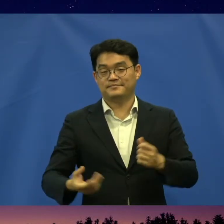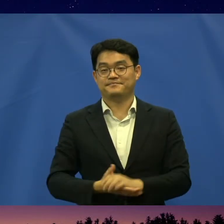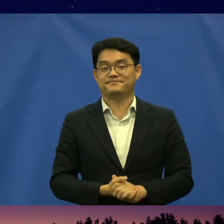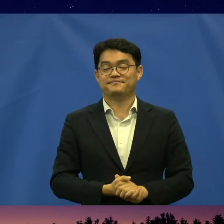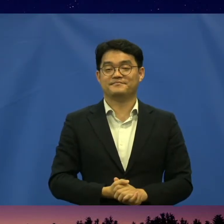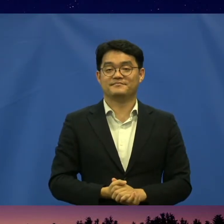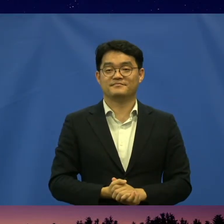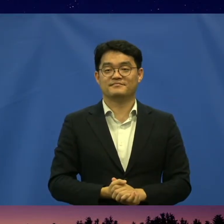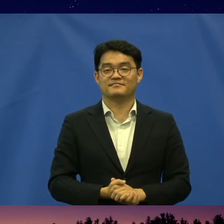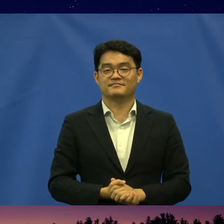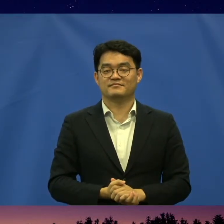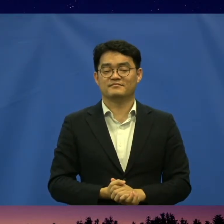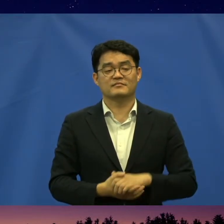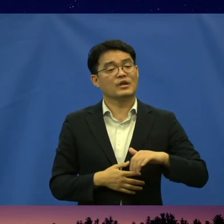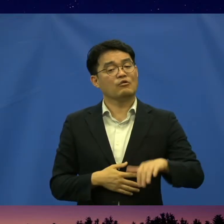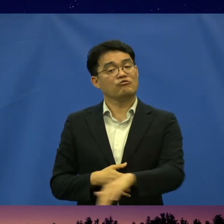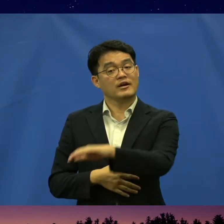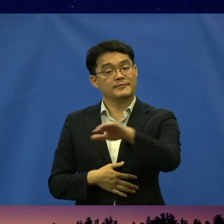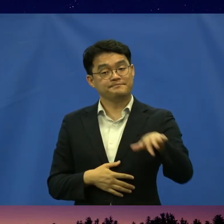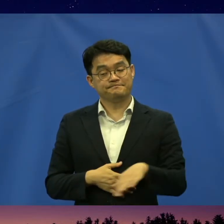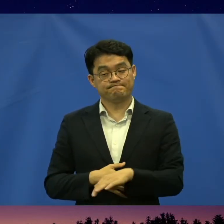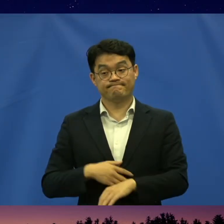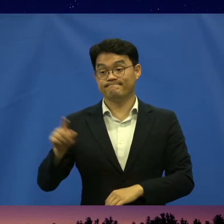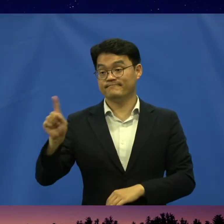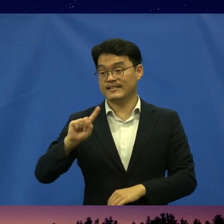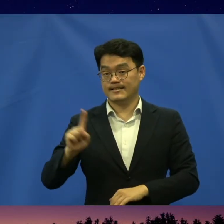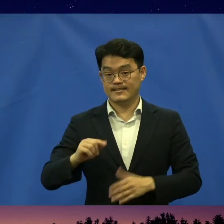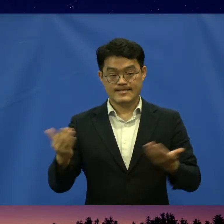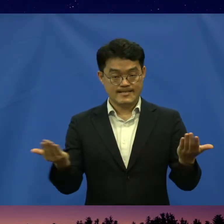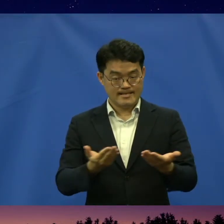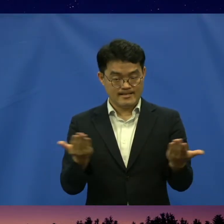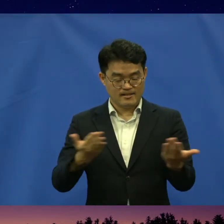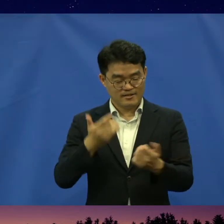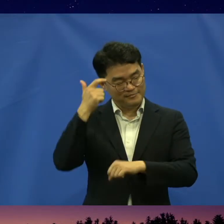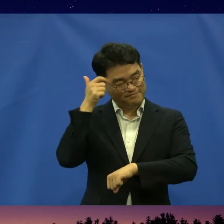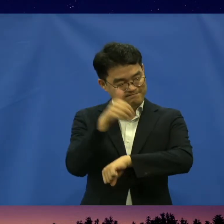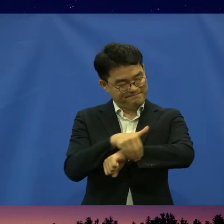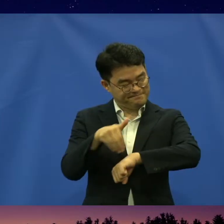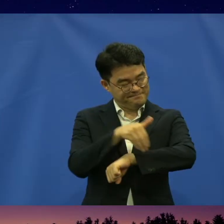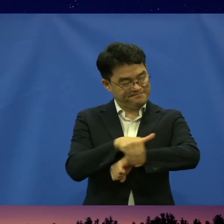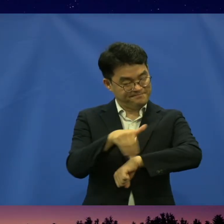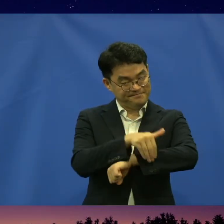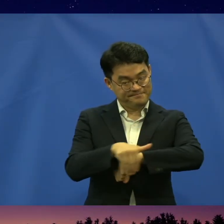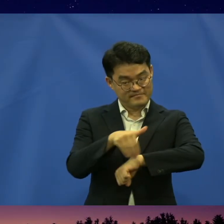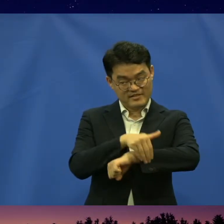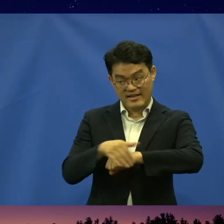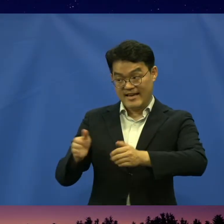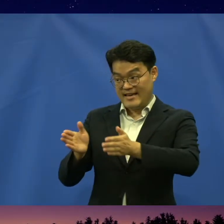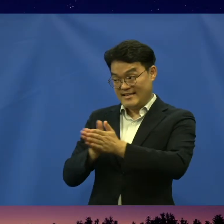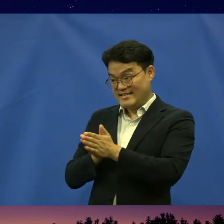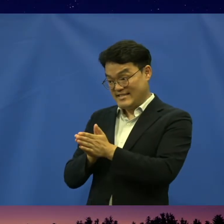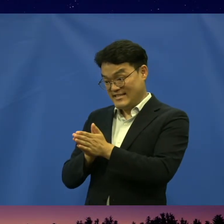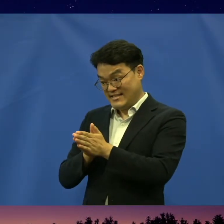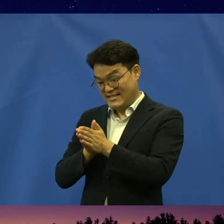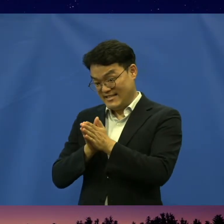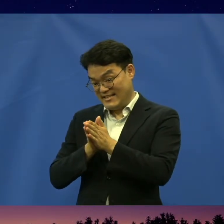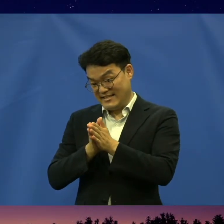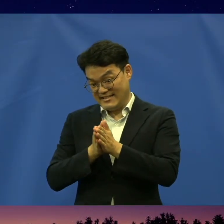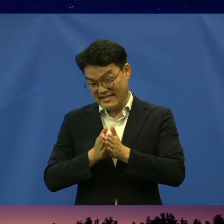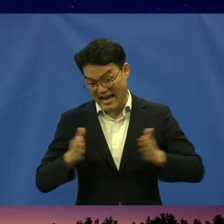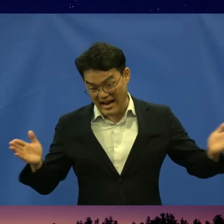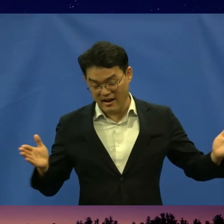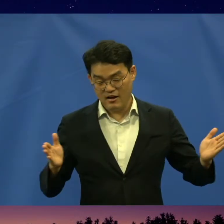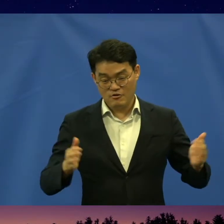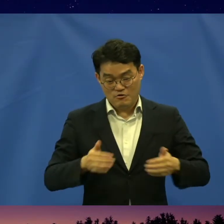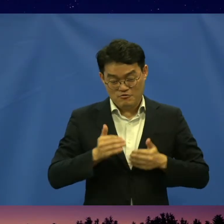어떤 일이든 그 일을 시작하는 것도 쉽지 않지만 그 시작과 끝이 시작을 한